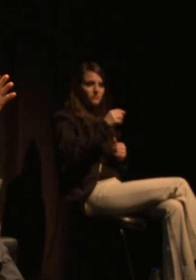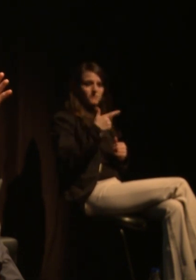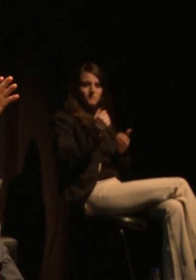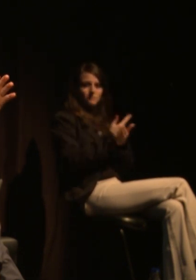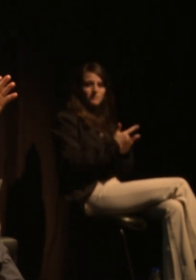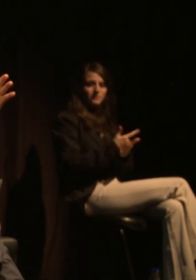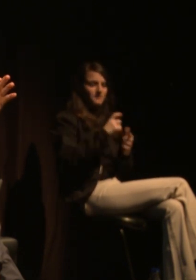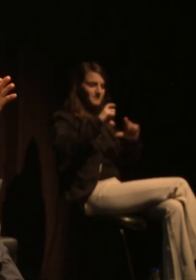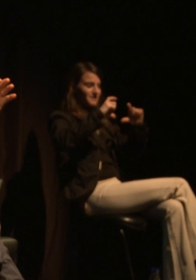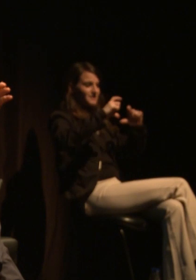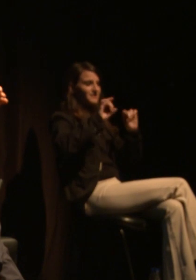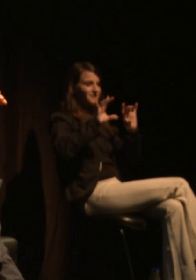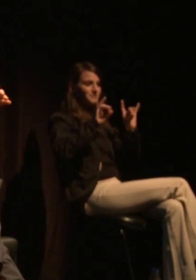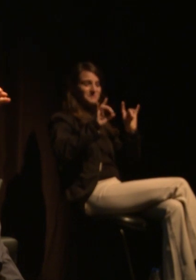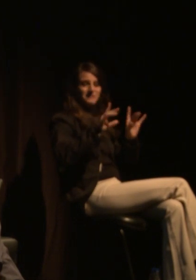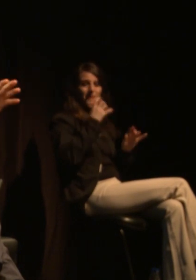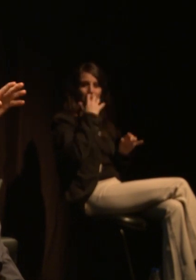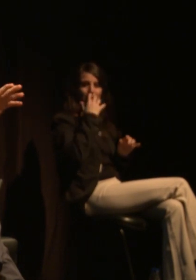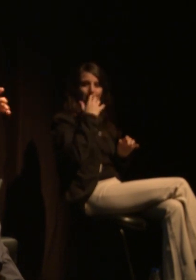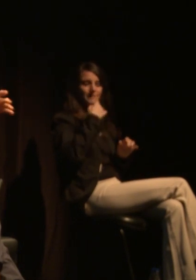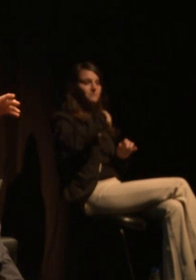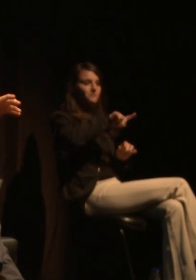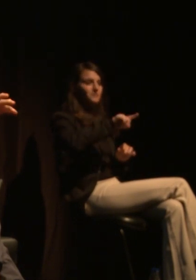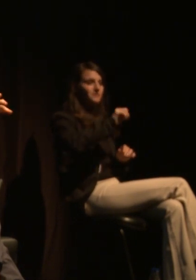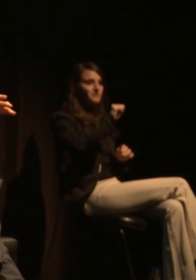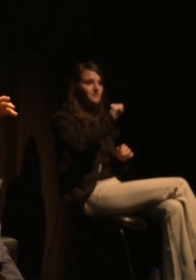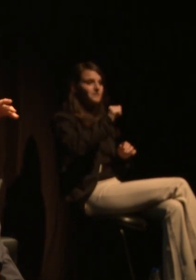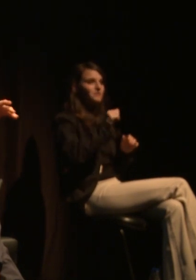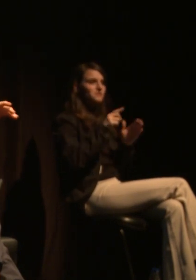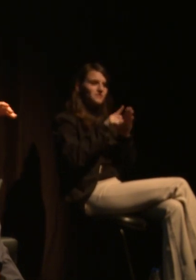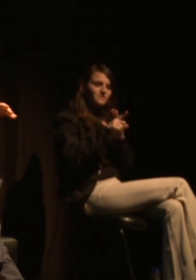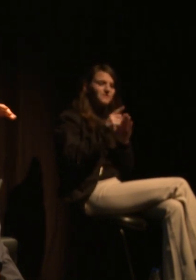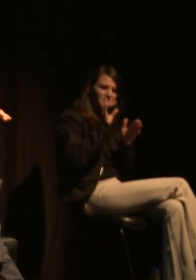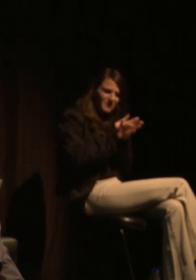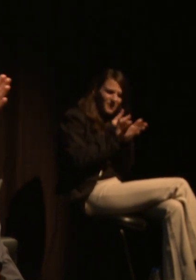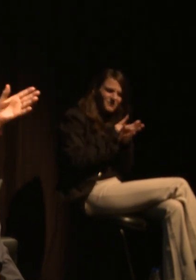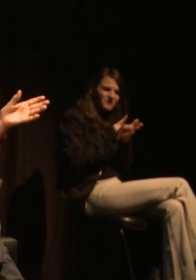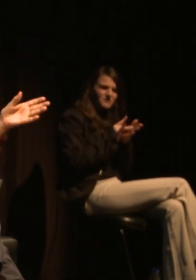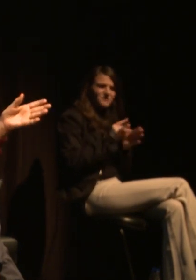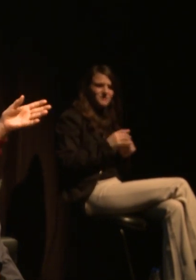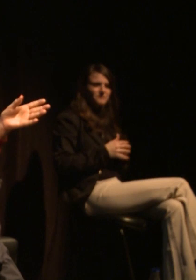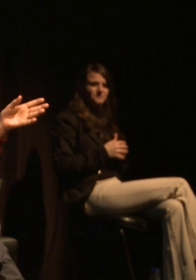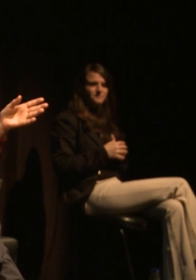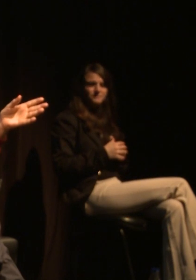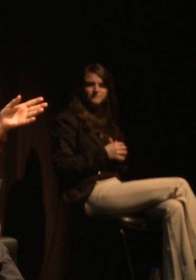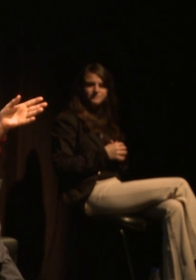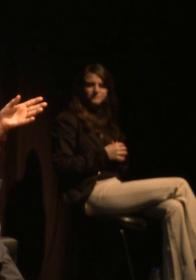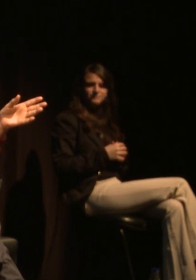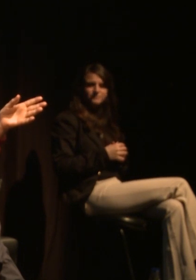uma credencial especial. Fui lá em Araraquara no jornal e perguntei, é verdade? É, mas não tem crítico nessa